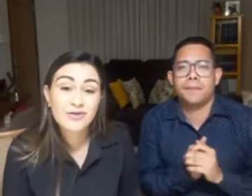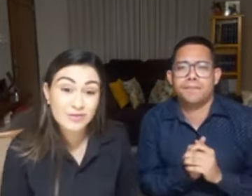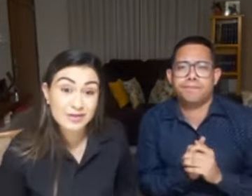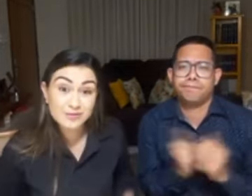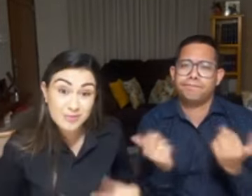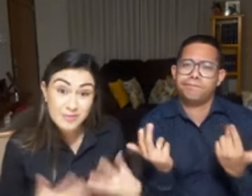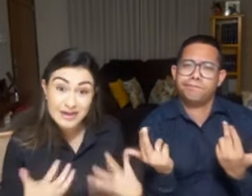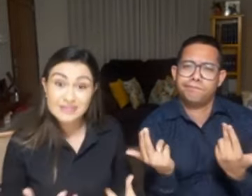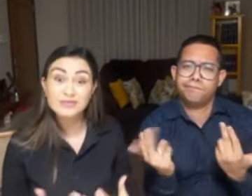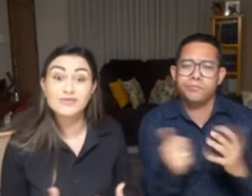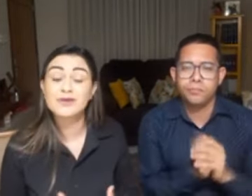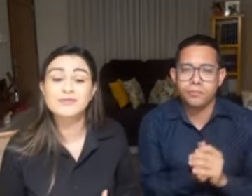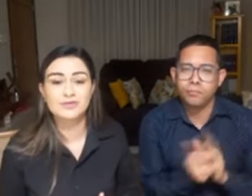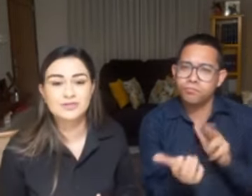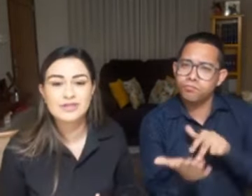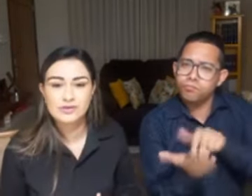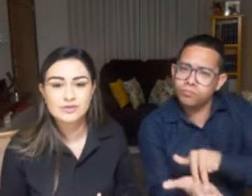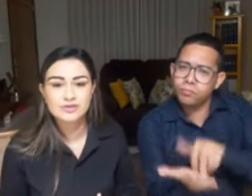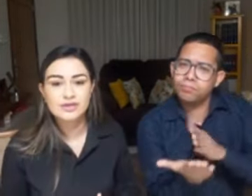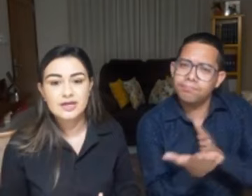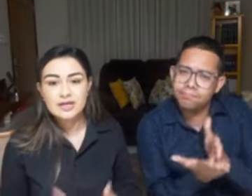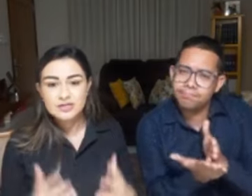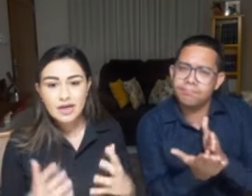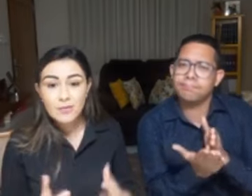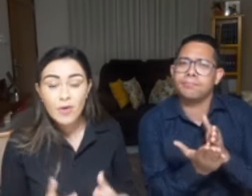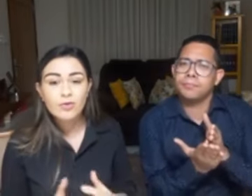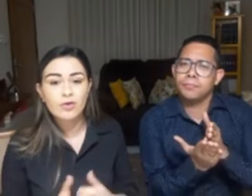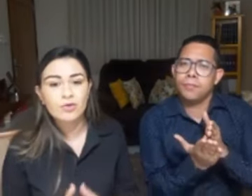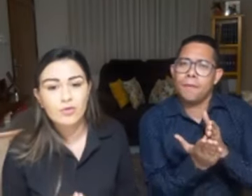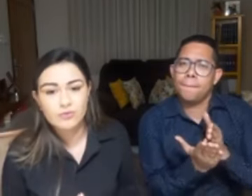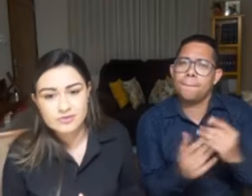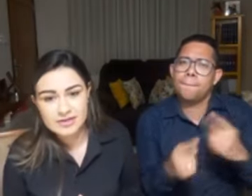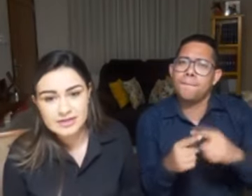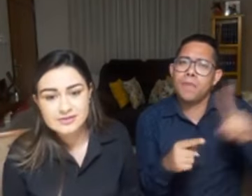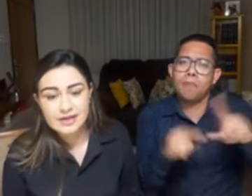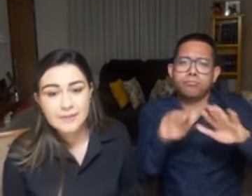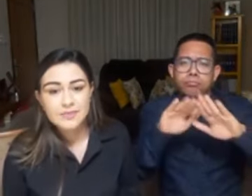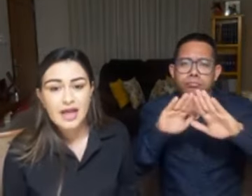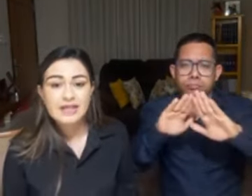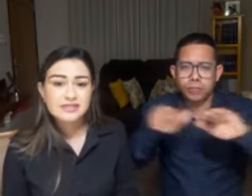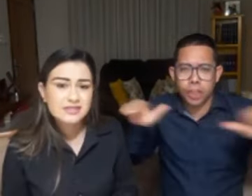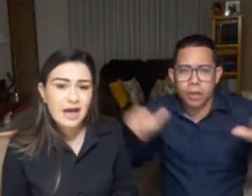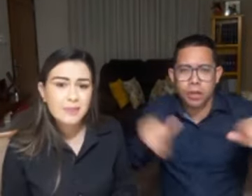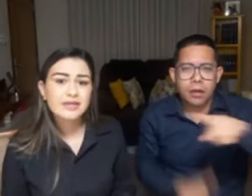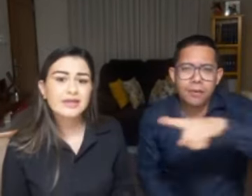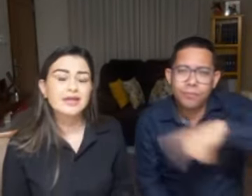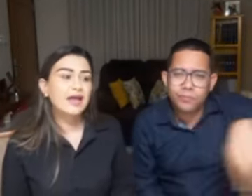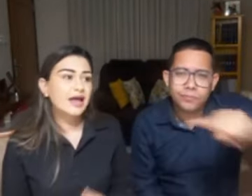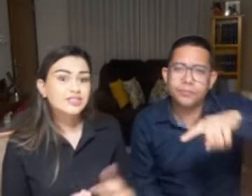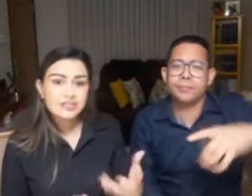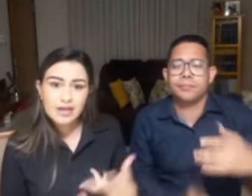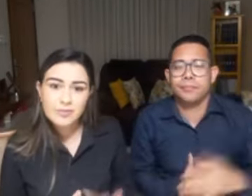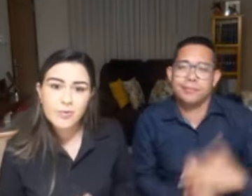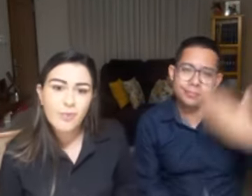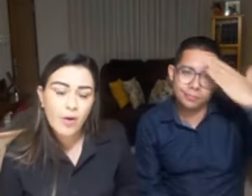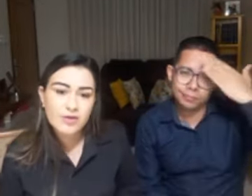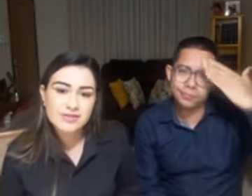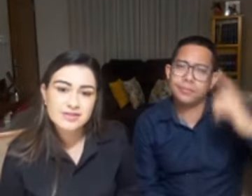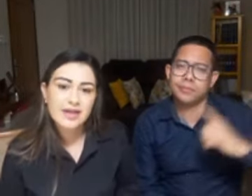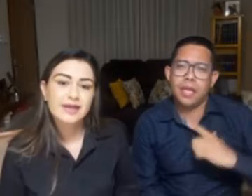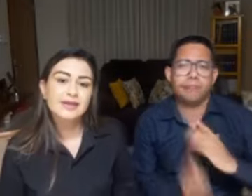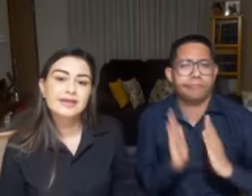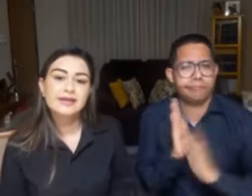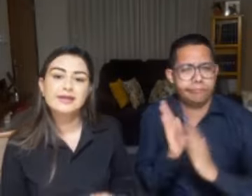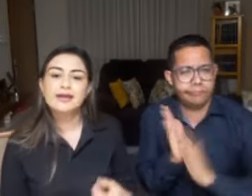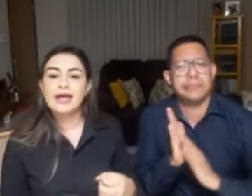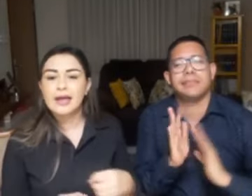Gesiel, que vocês permaneçam firmes onde Deus chamou e colocou vocês, né? A gente sabe que a gente tem propostas,